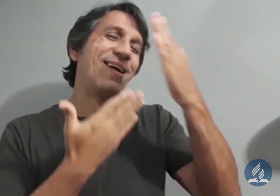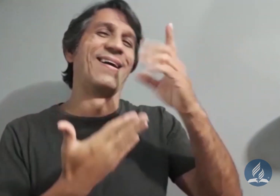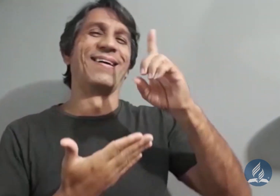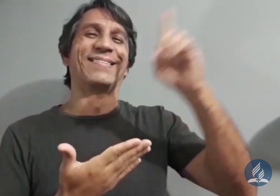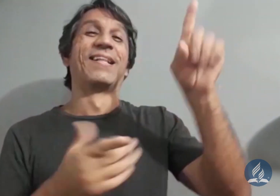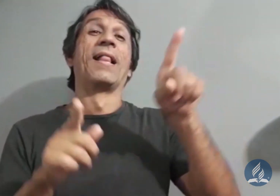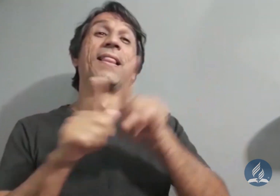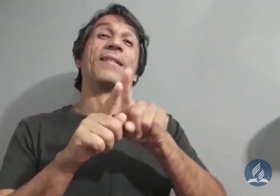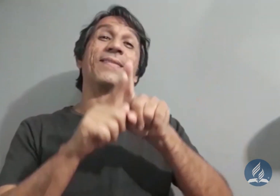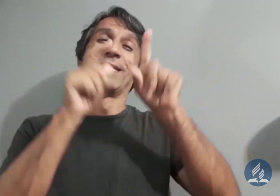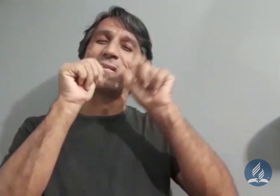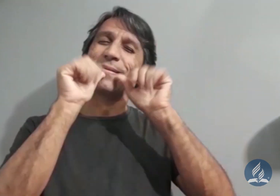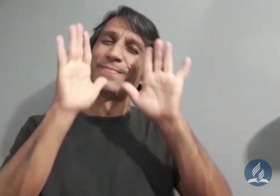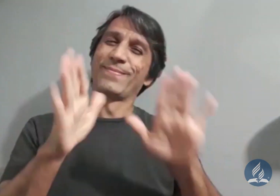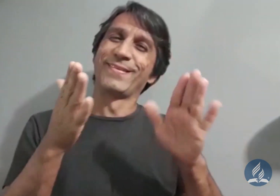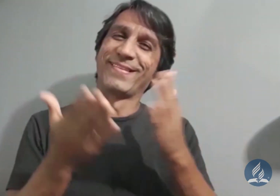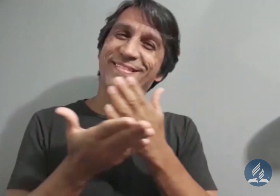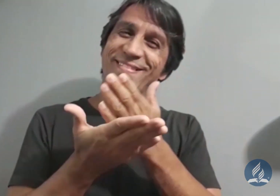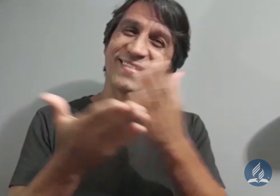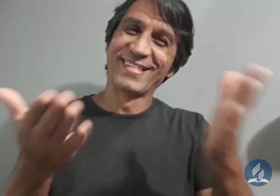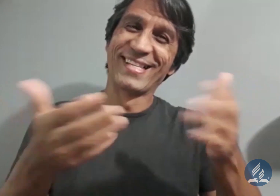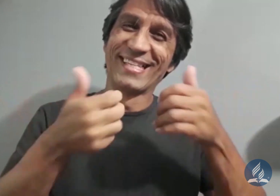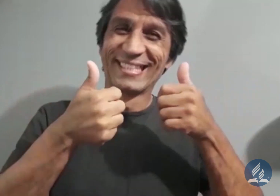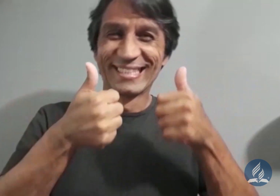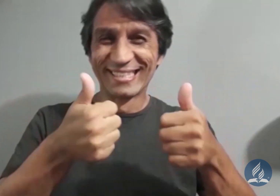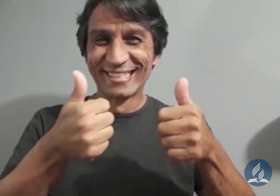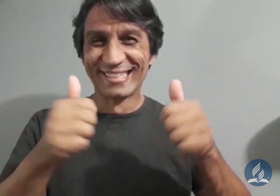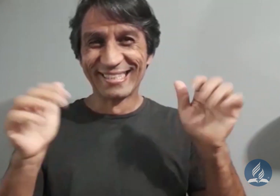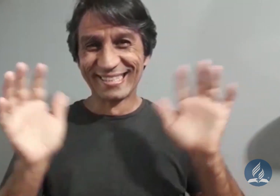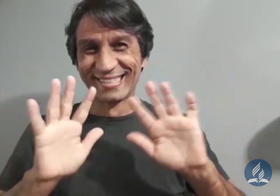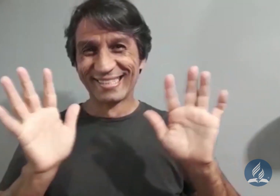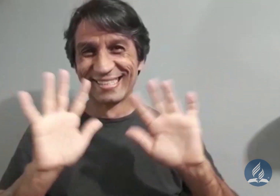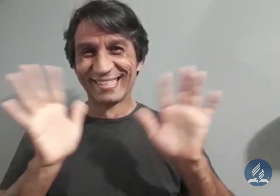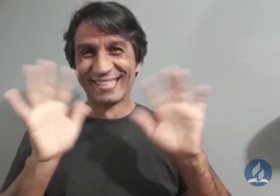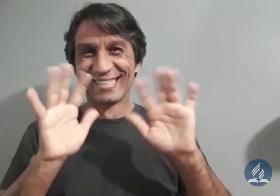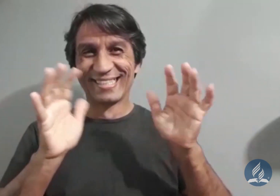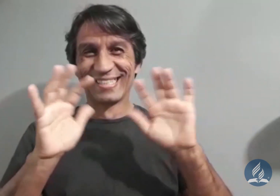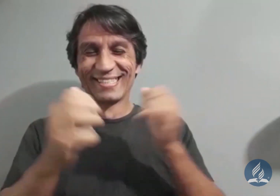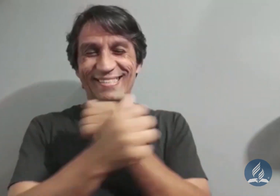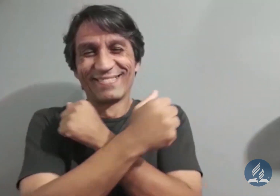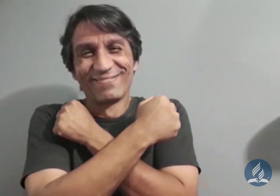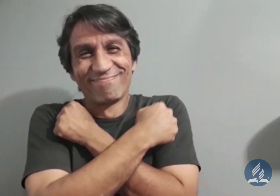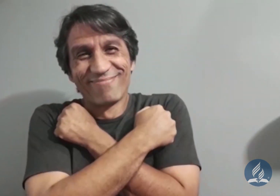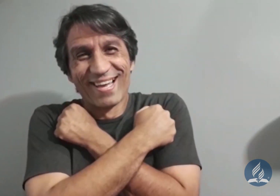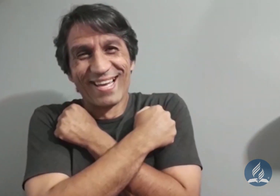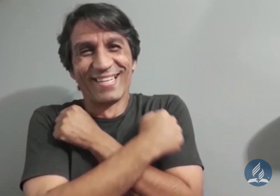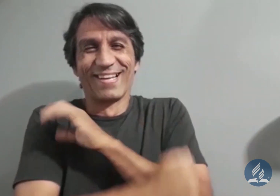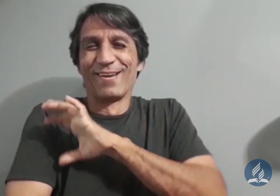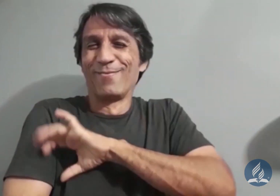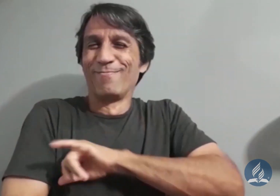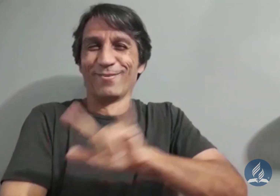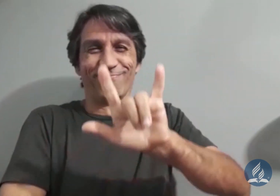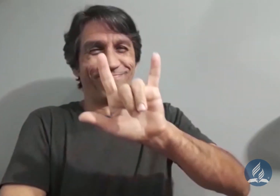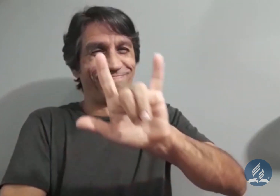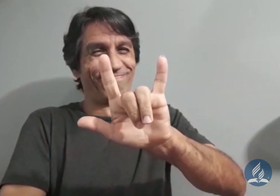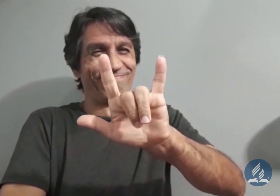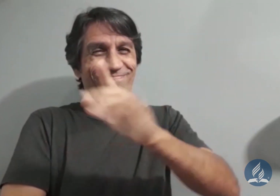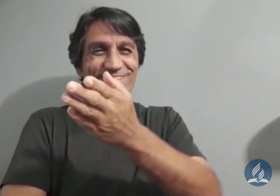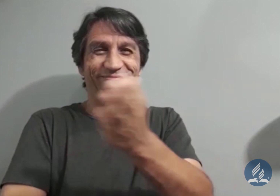está clara e eu sou muito grato a Deus. Deus abençoe a todos vocês e obrigado, viu? Tchau e um abraço, amo